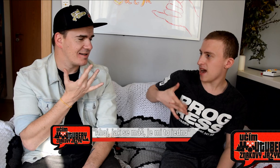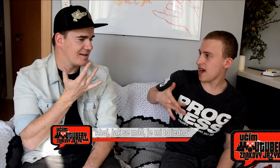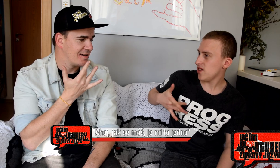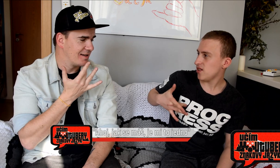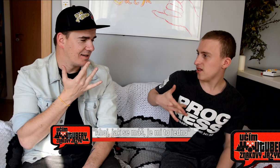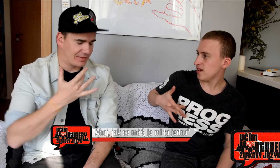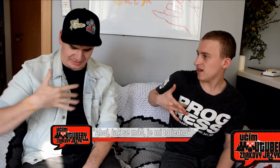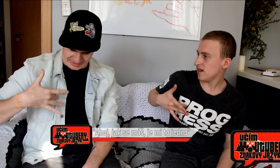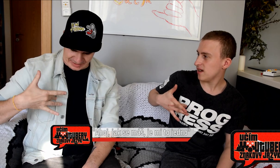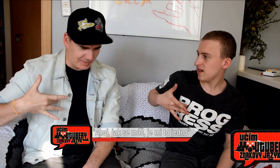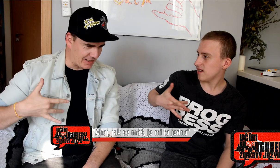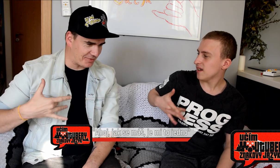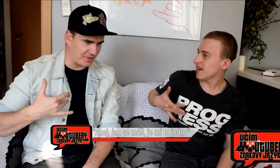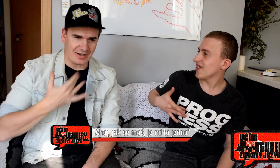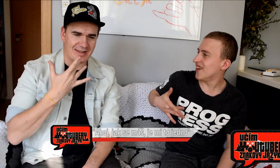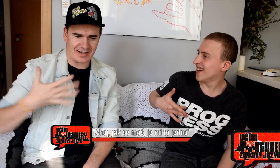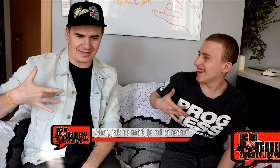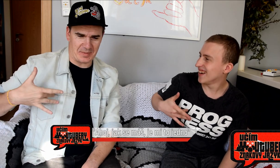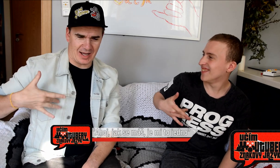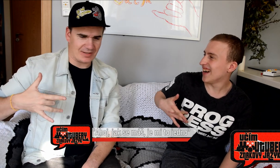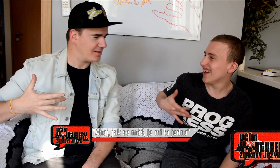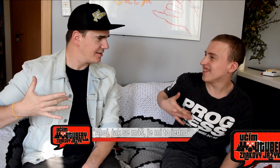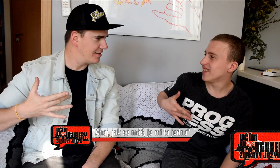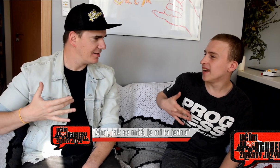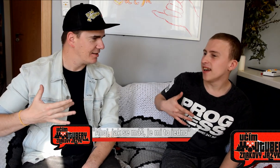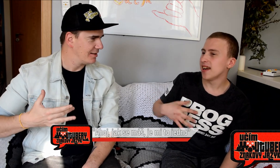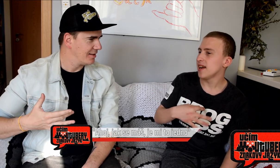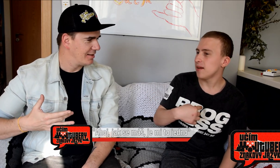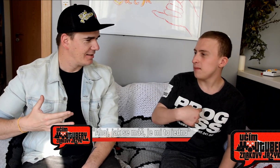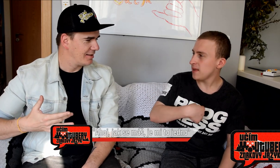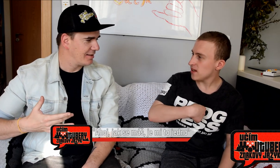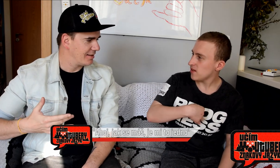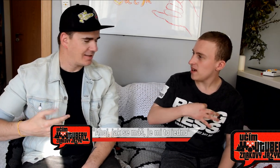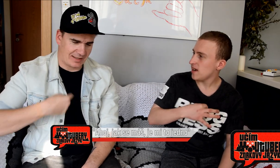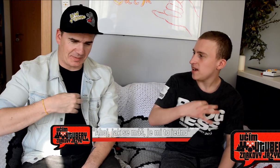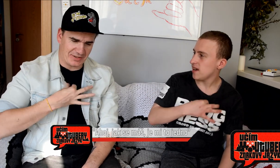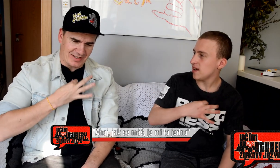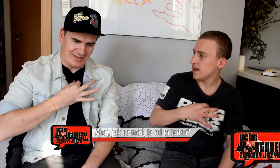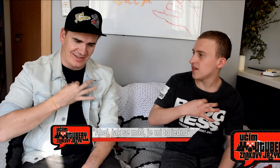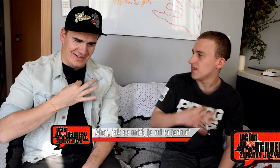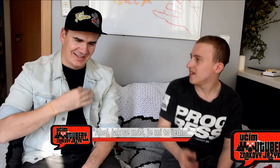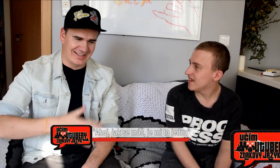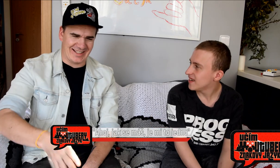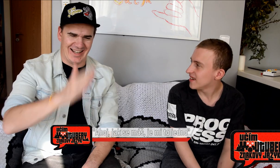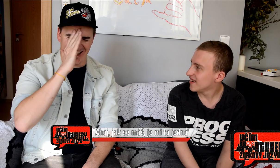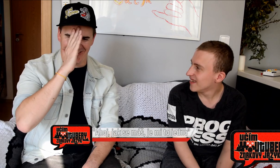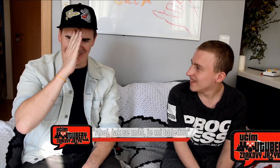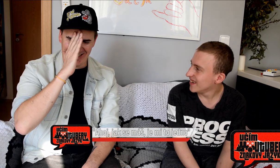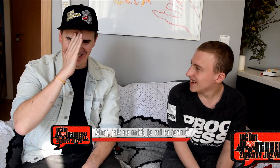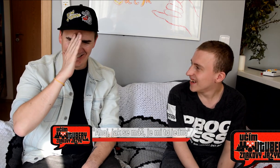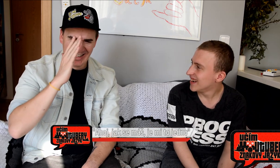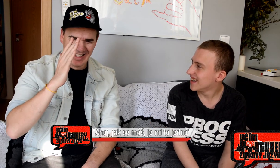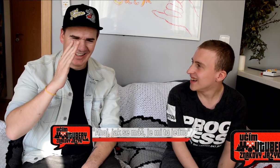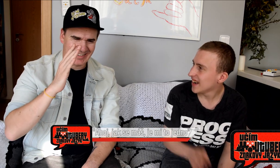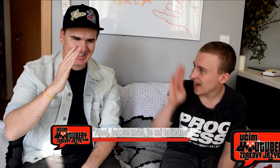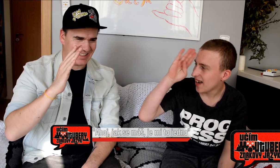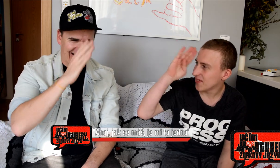máš? To jsem jako na bradavku, jo. Jak se máš? Máš. Mně to je... Je mi to jedno. No. Takže ahoj.